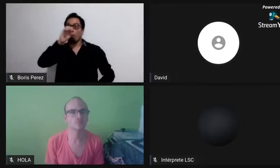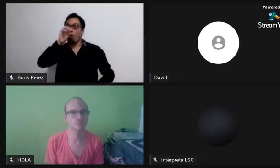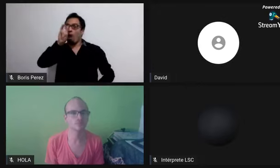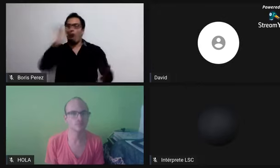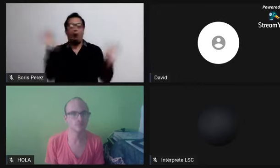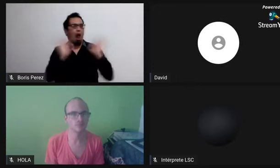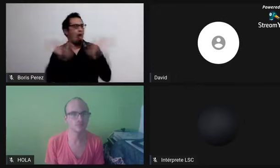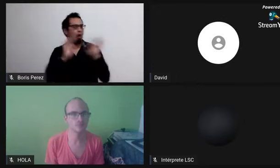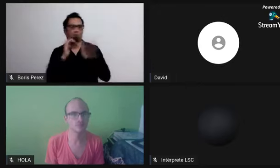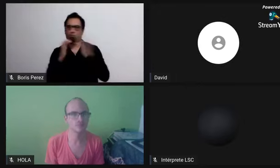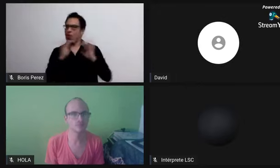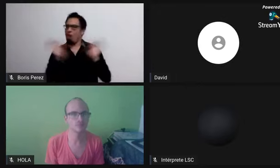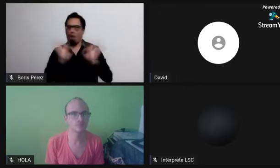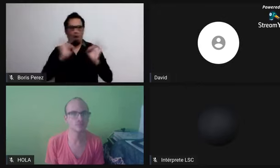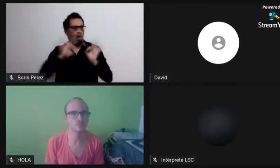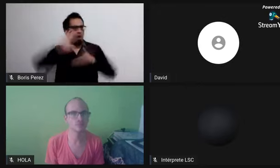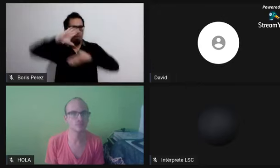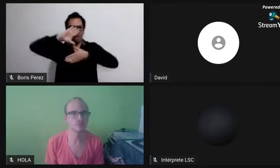Colombia,